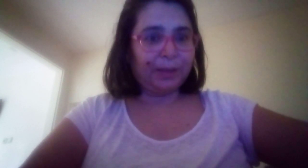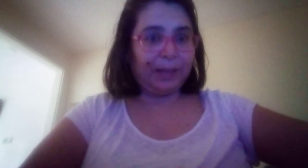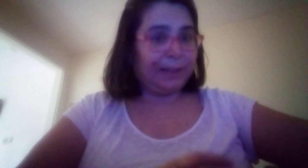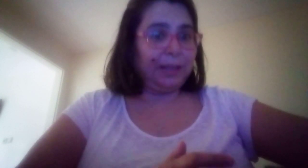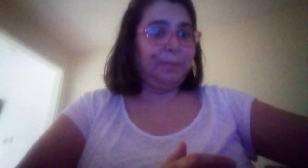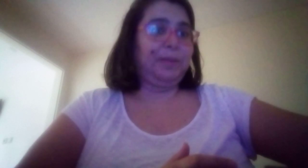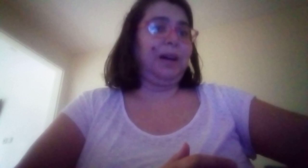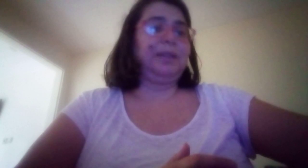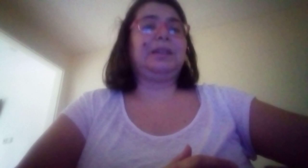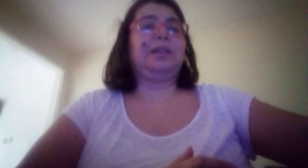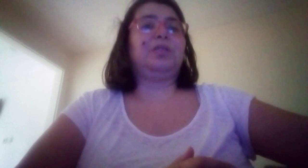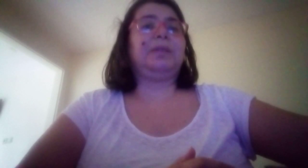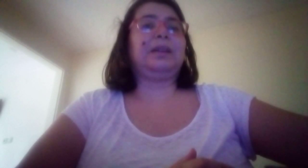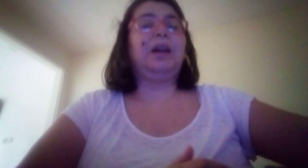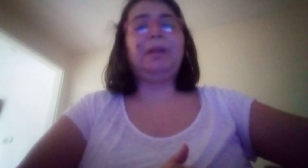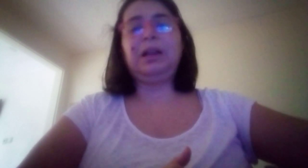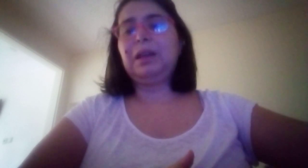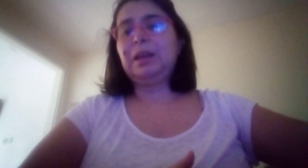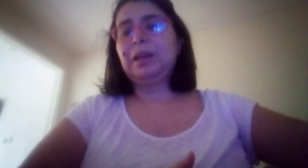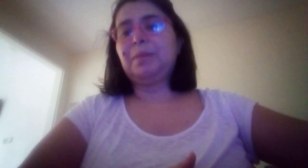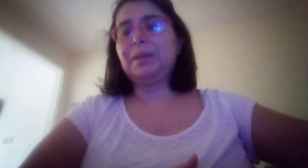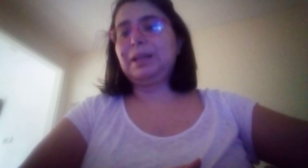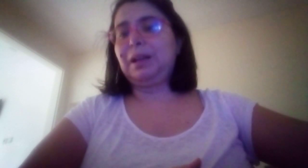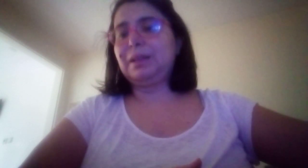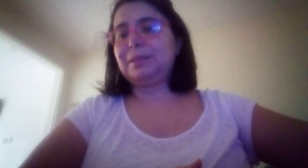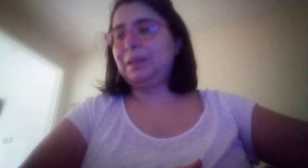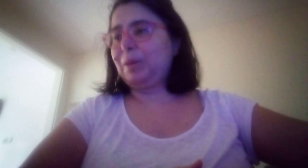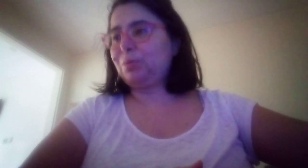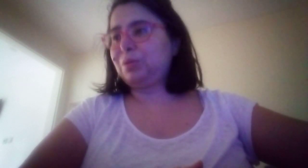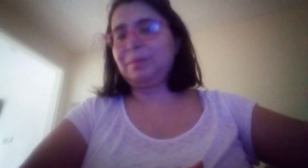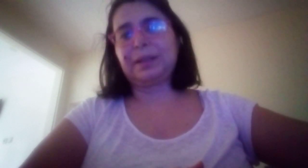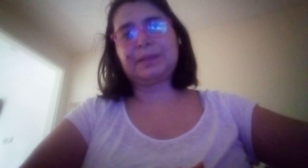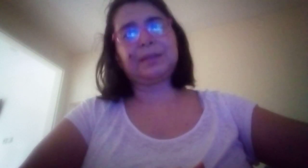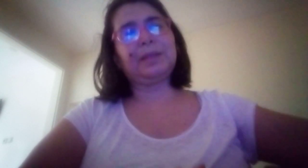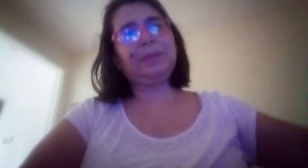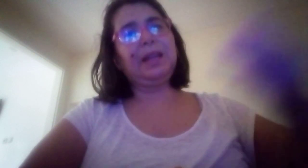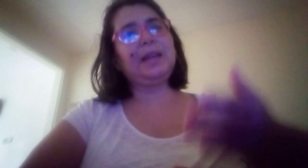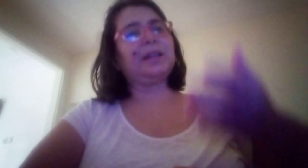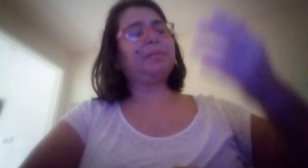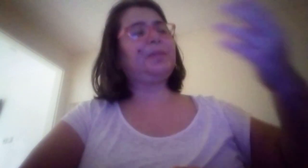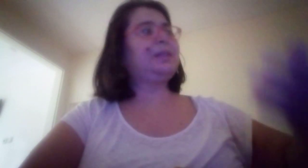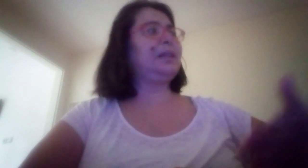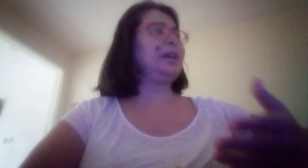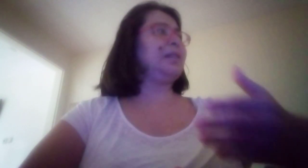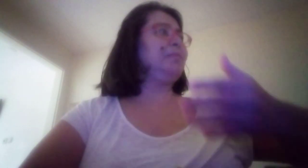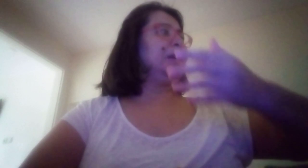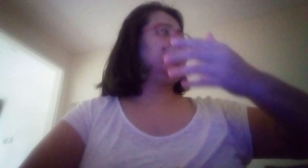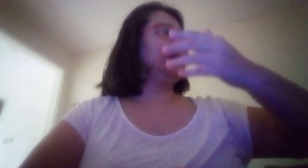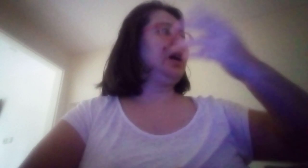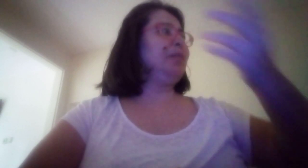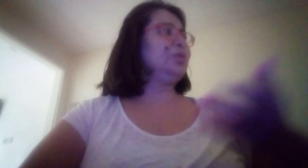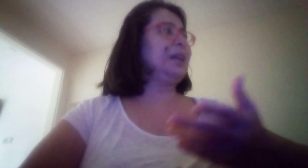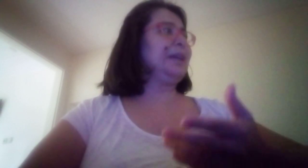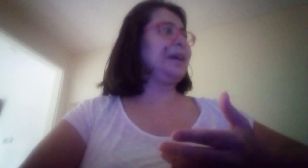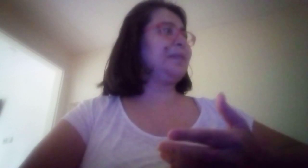lezzeti daha iyi geliyor bana Ama mesela yeme kültürüne baktığınızda Pine de yerim Pizza da yerim hamburger de yerim